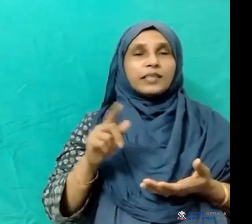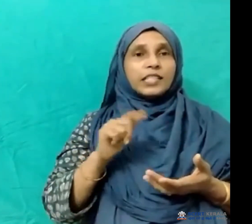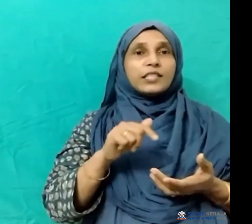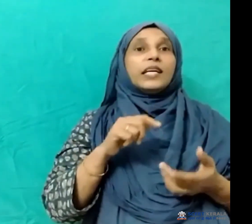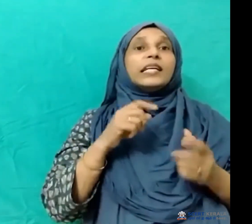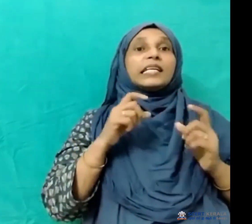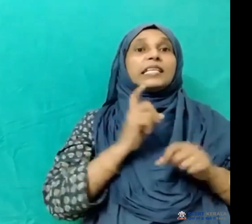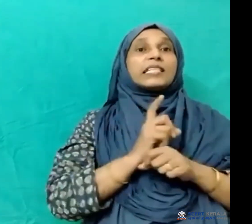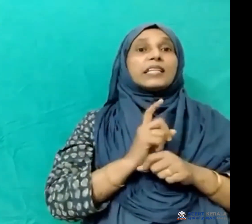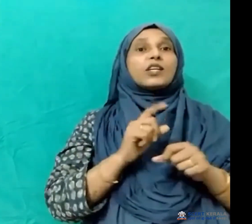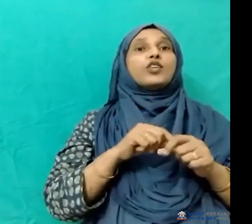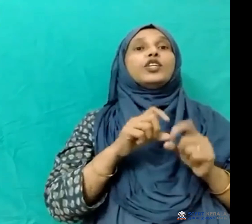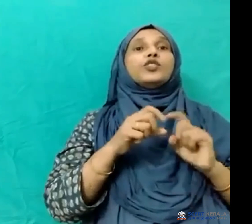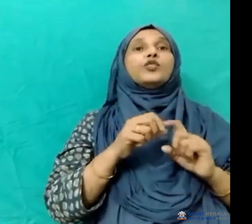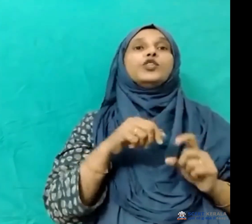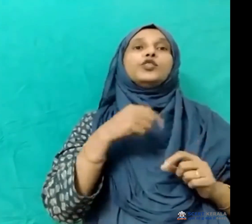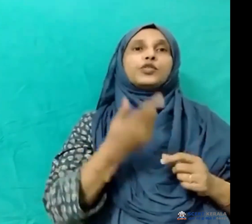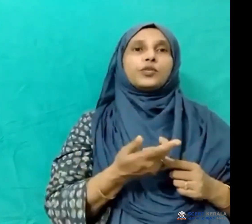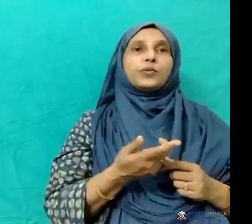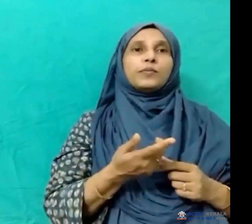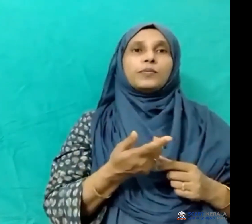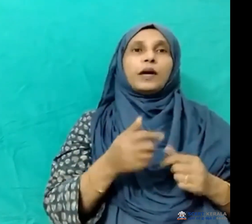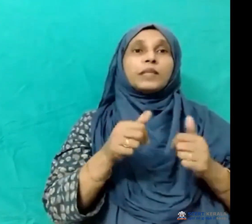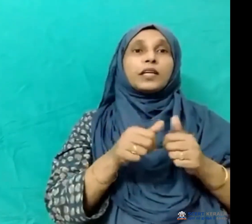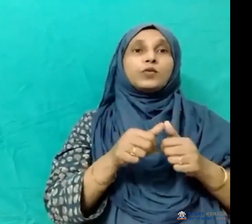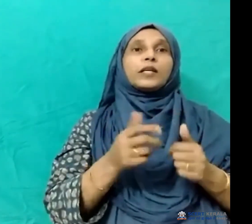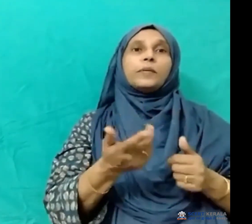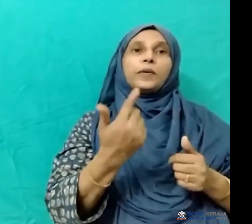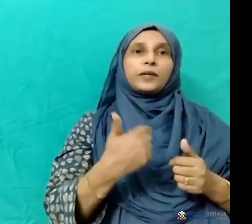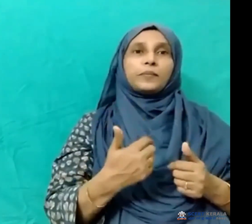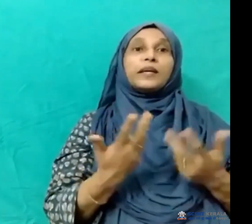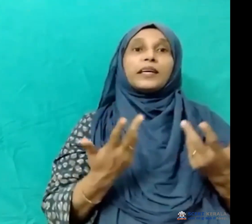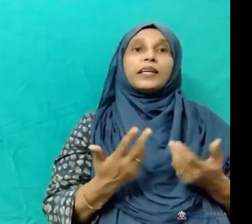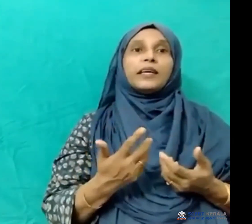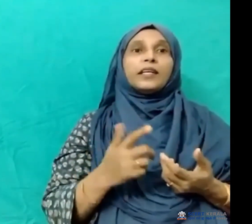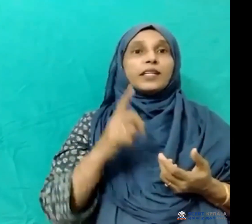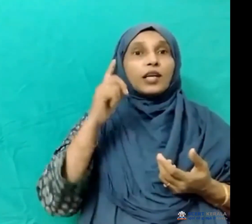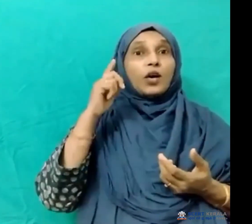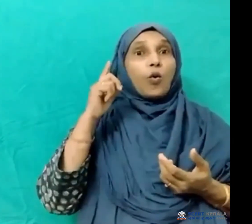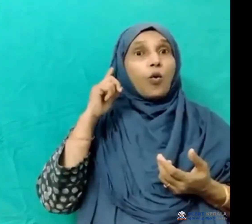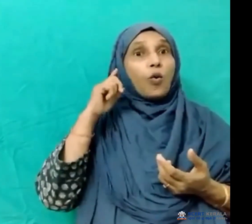ഇന്ന് ടീച്ചർ നിങ്ങളോട് ചോദ്യം ചോദിച്ചു, അപ്പൊ നിങ്ങൾ ഉത്തരം പറയും. എങ്ങനെ? നിങ്ങള്